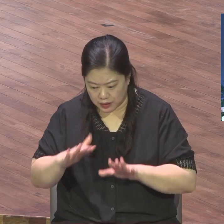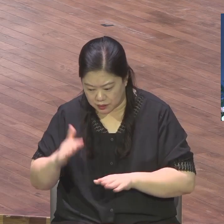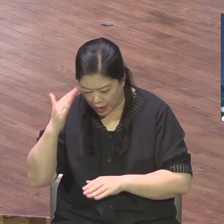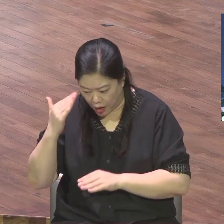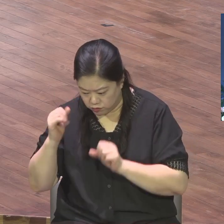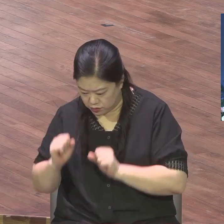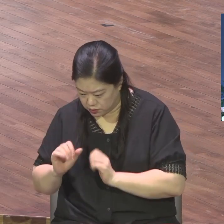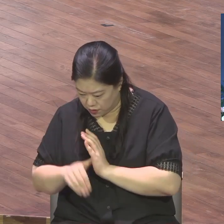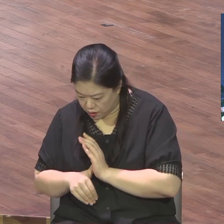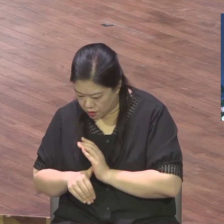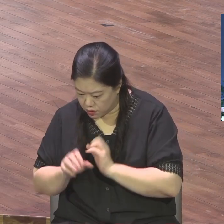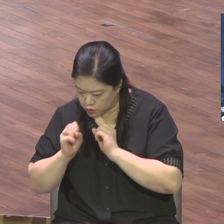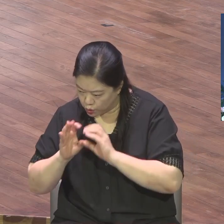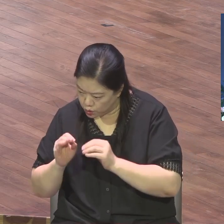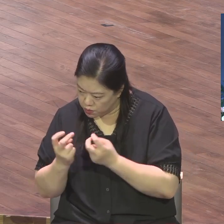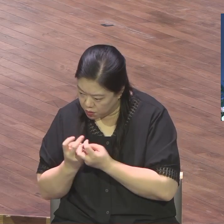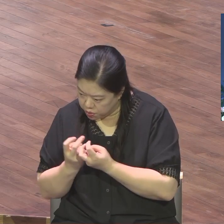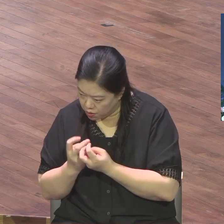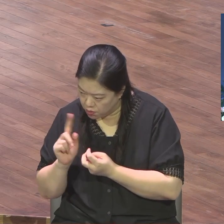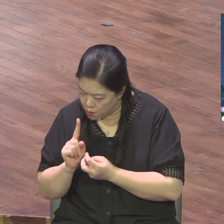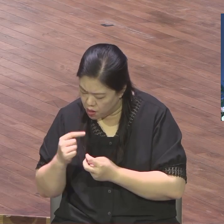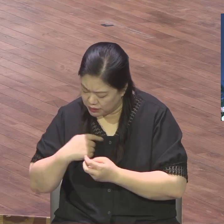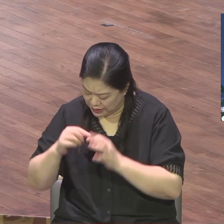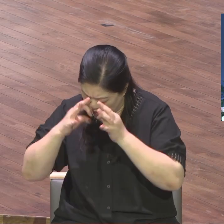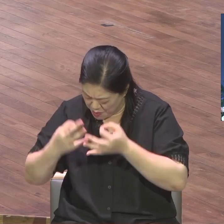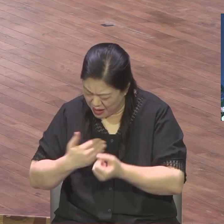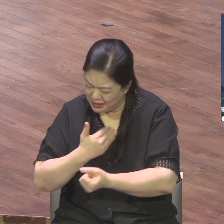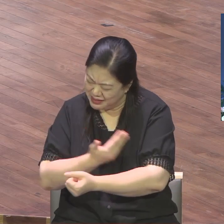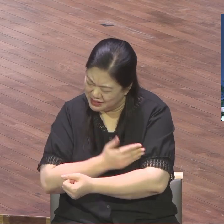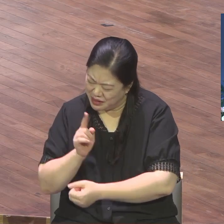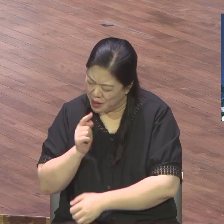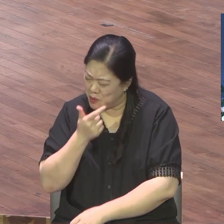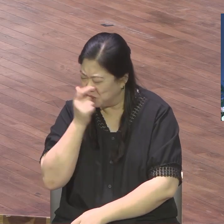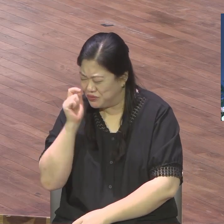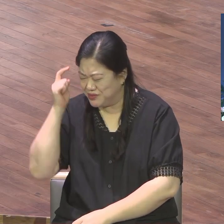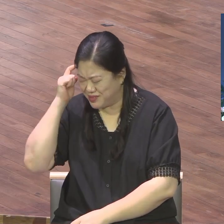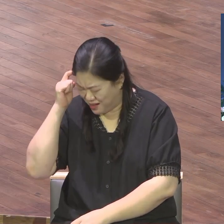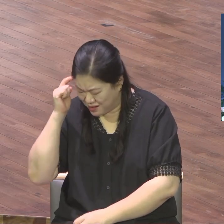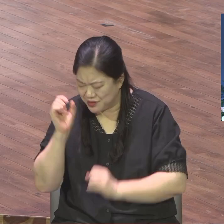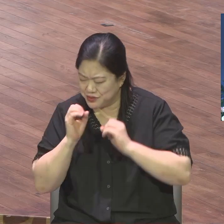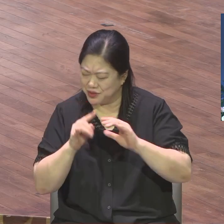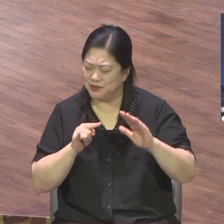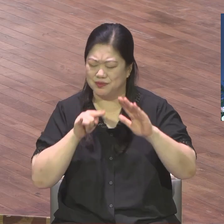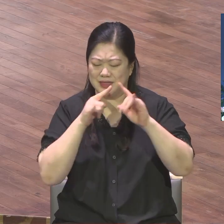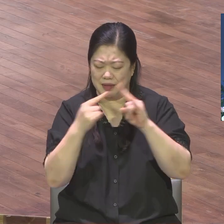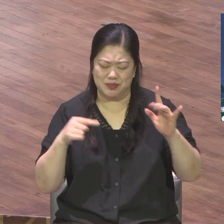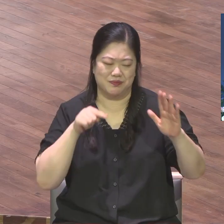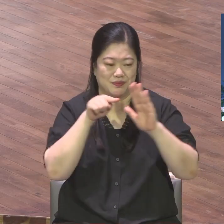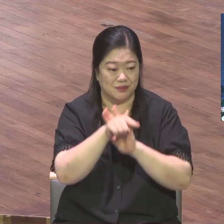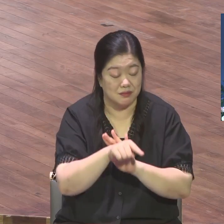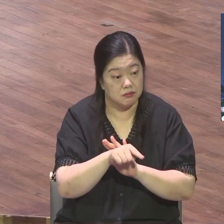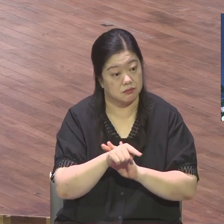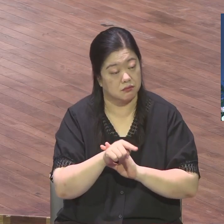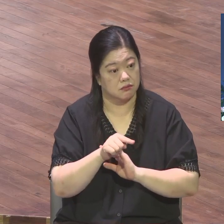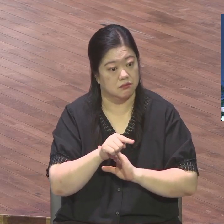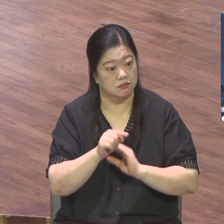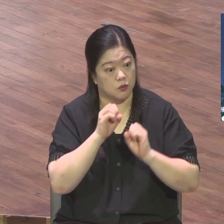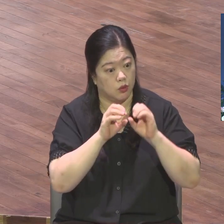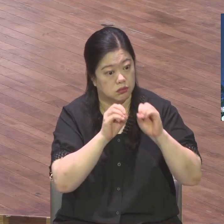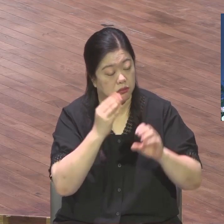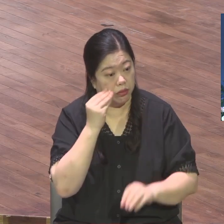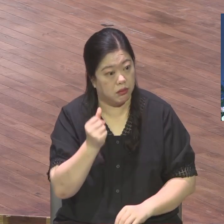불침을 고쳐봤습니까? 한 번도 없어요. 그런 일이 경험도 안 해봤어요. 그런데 개척하다